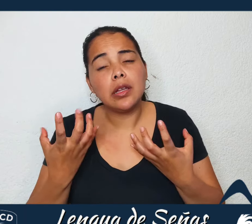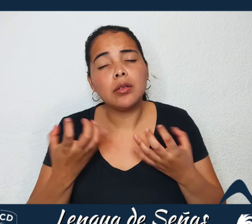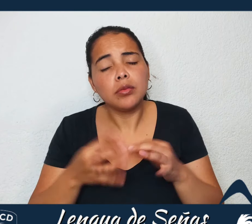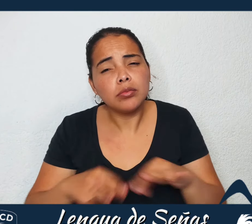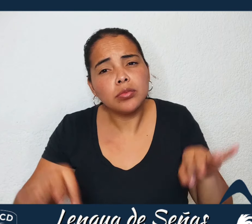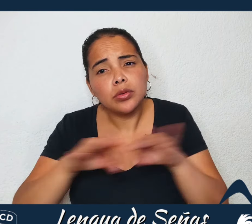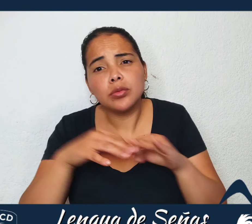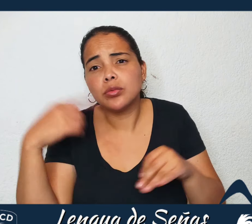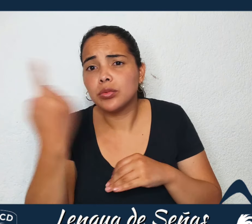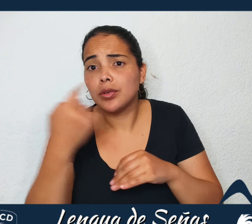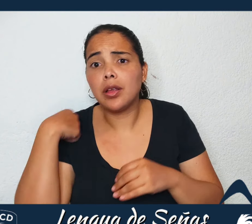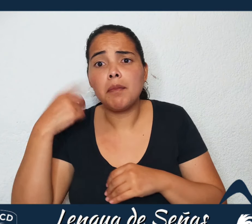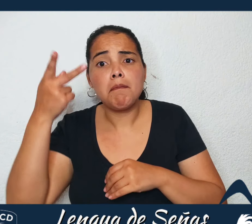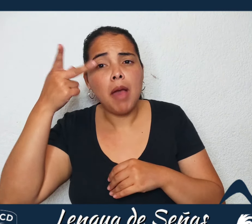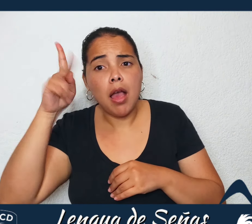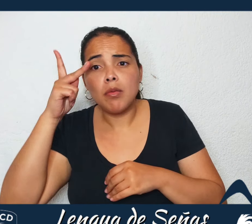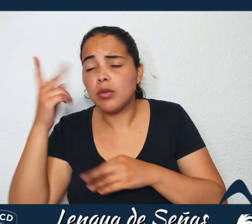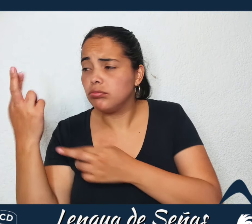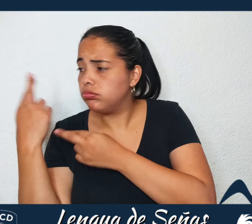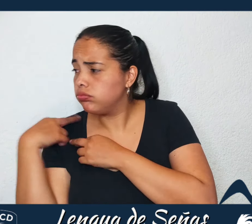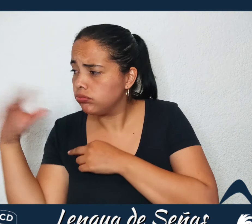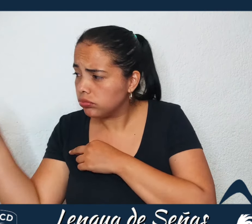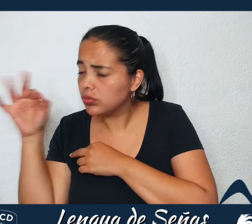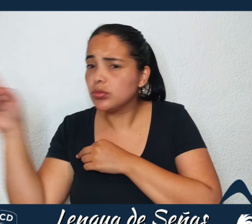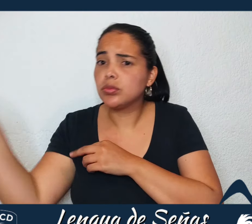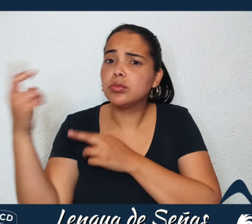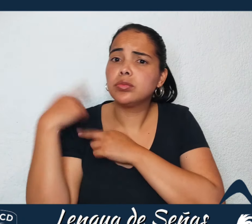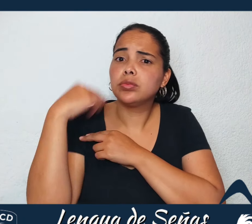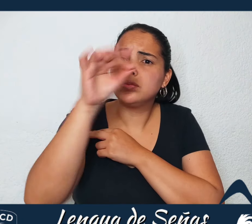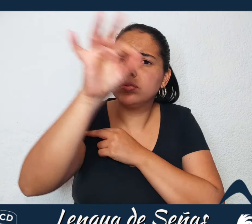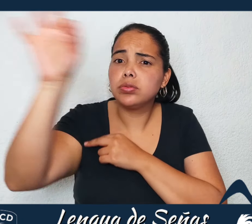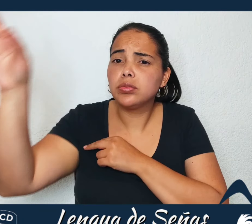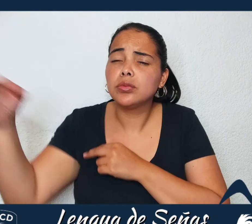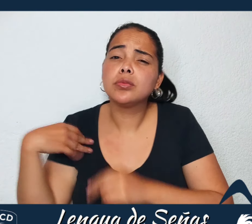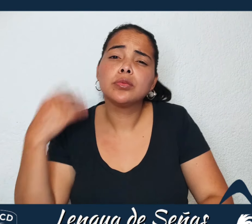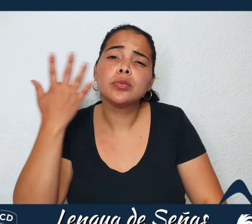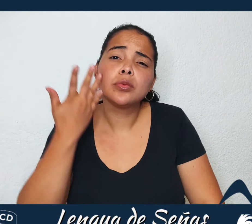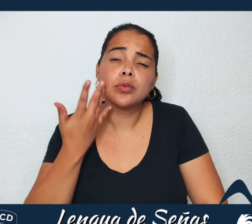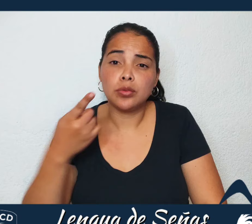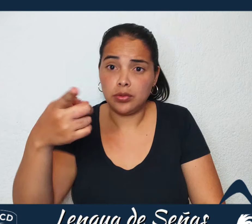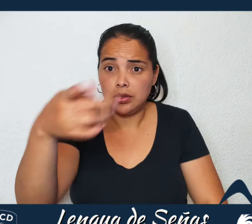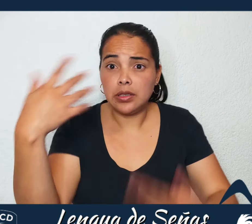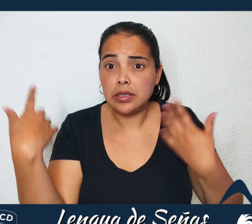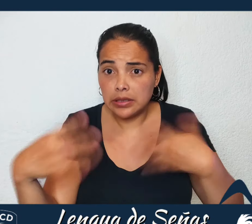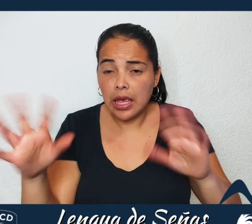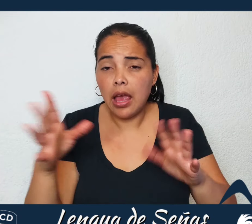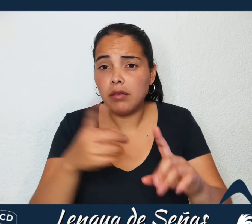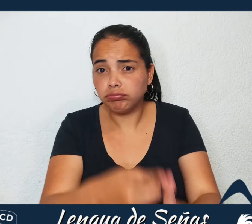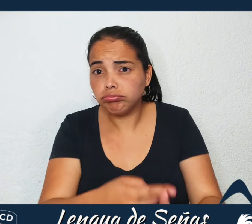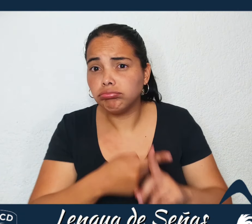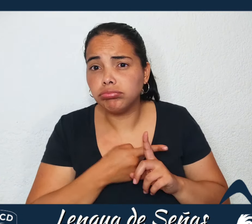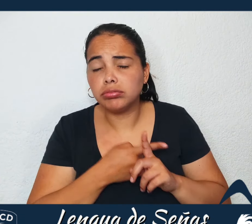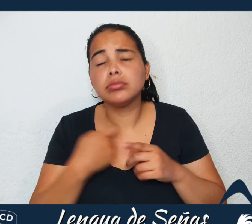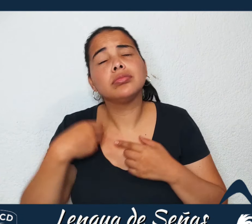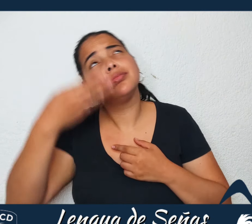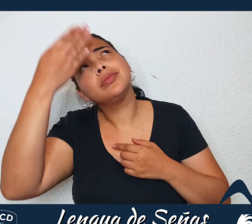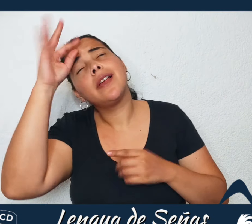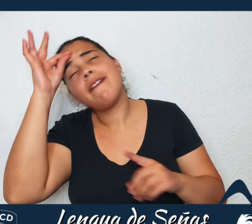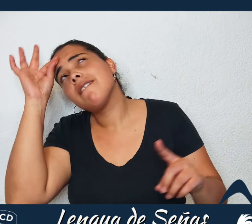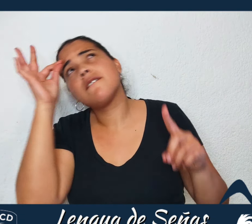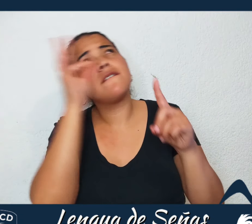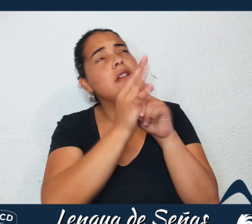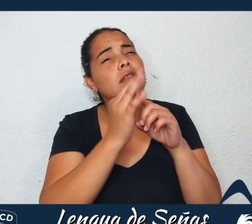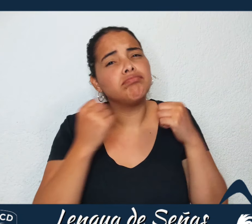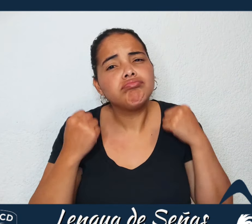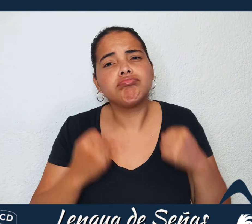cuál es el evangelio que les he predicado. Y les recuerdo algo muy importante, si es que ustedes realmente ya lo creen, y si es que esa fe